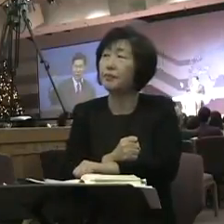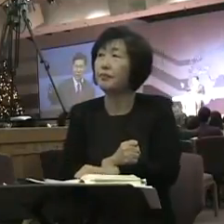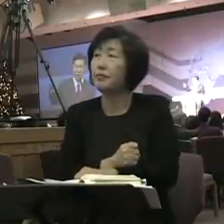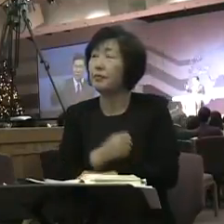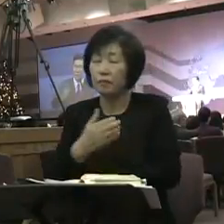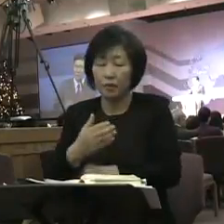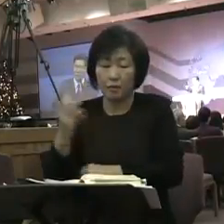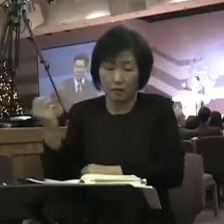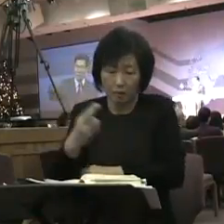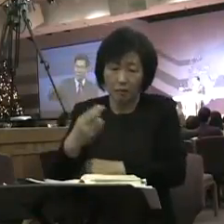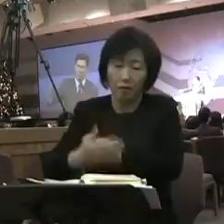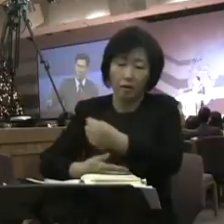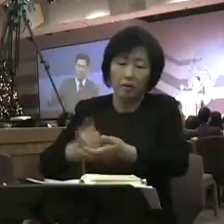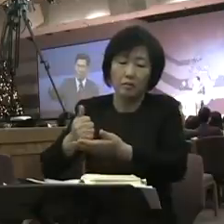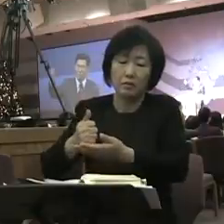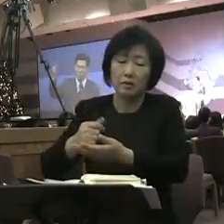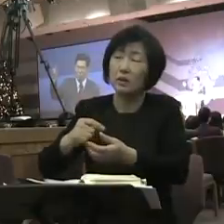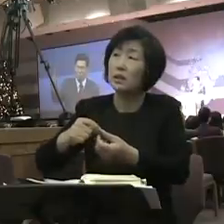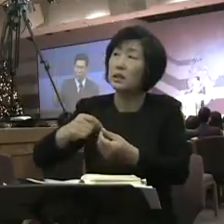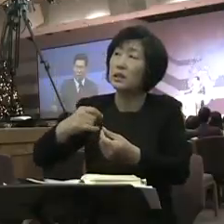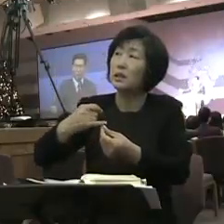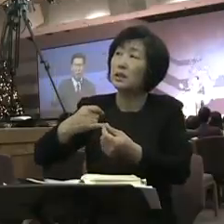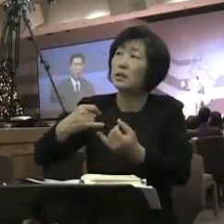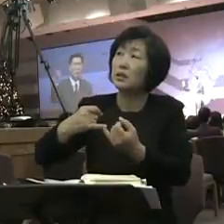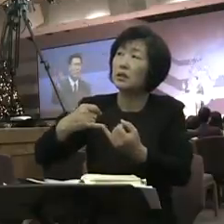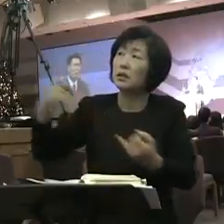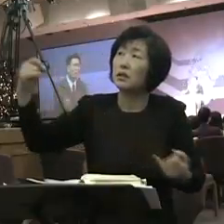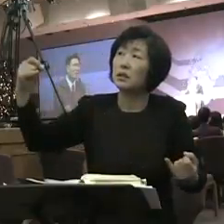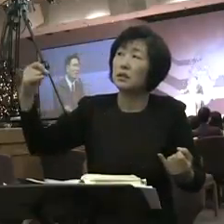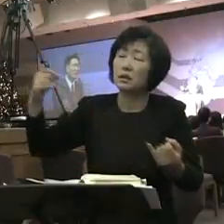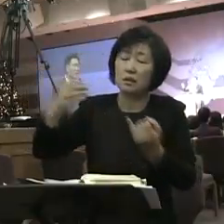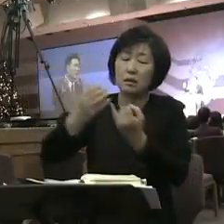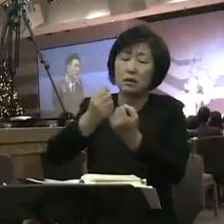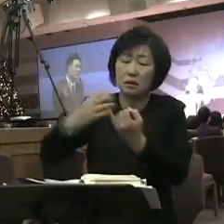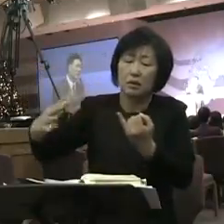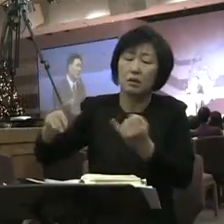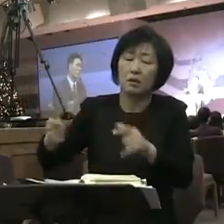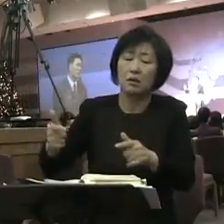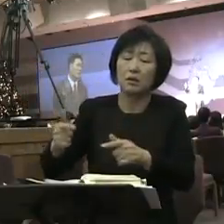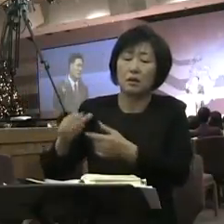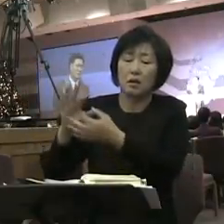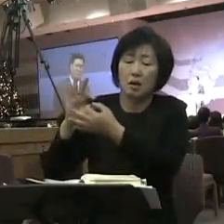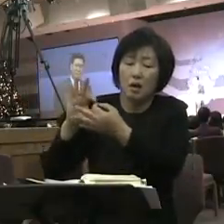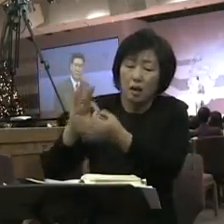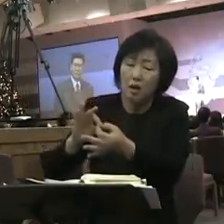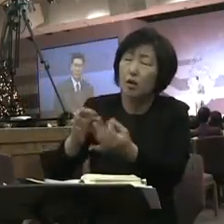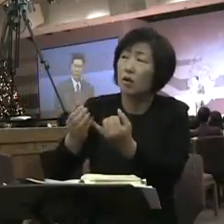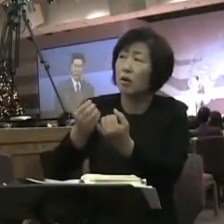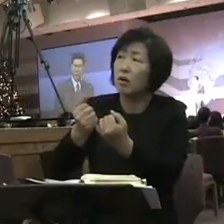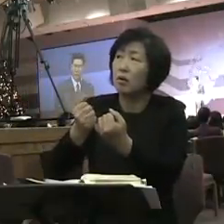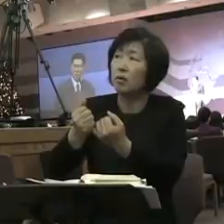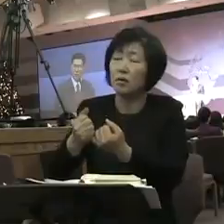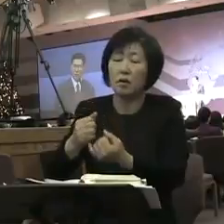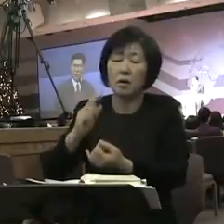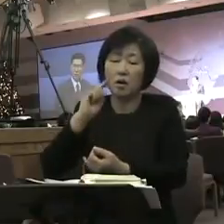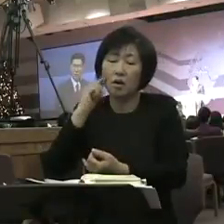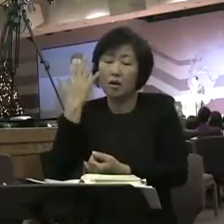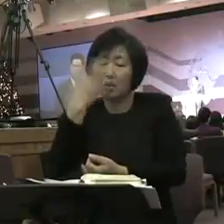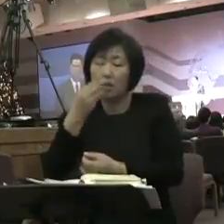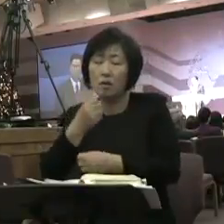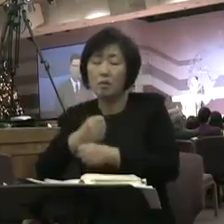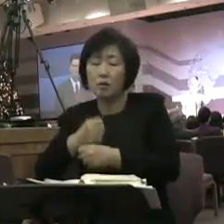그리고 하나님께서 그 끈을 놓지 아니하시고 계속 붙잡으면서 하나님의 아름다운 역사를 만들어 가십니다.